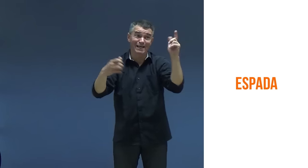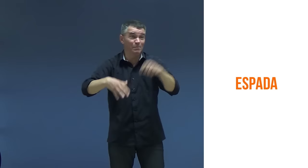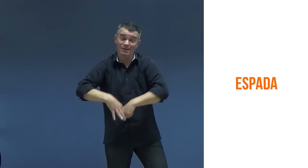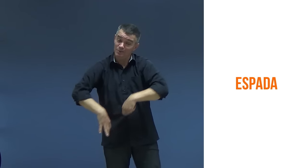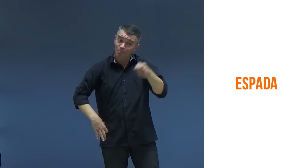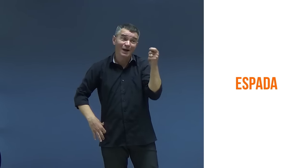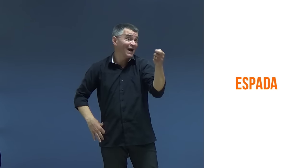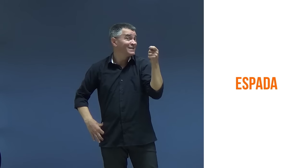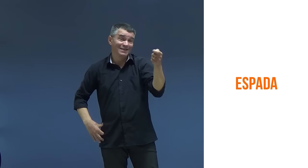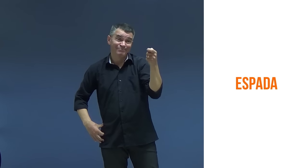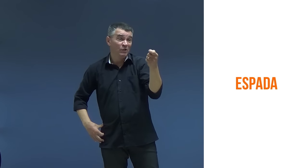Vocês precisam usar a espada.